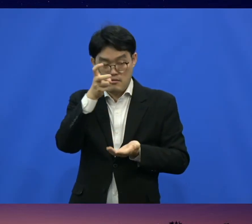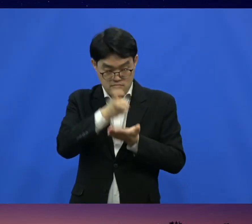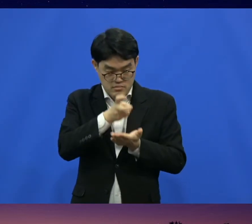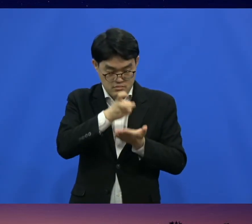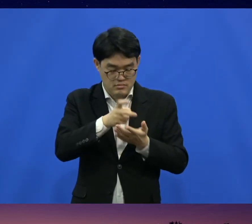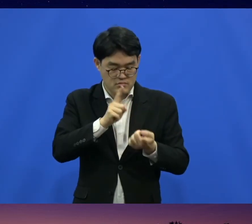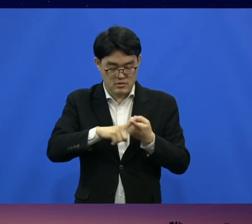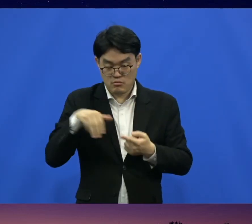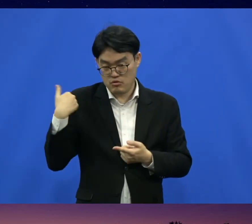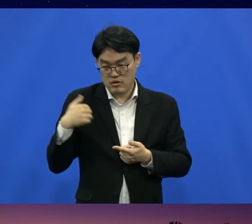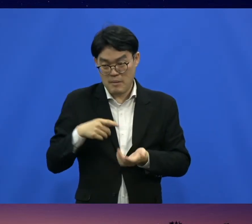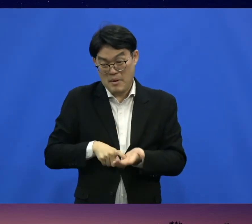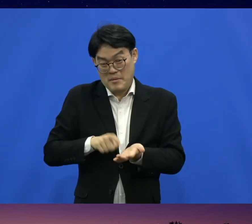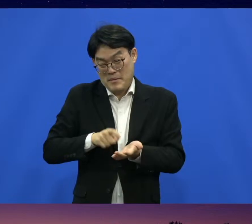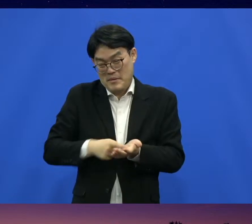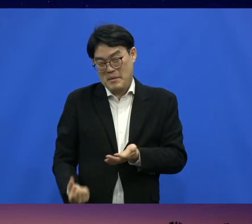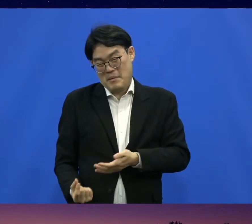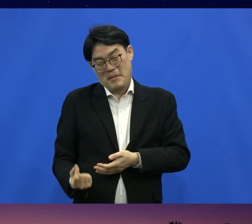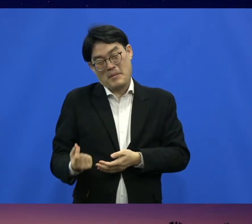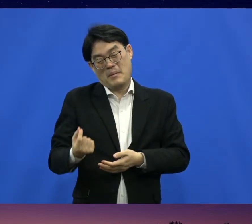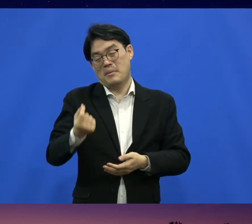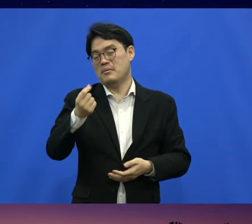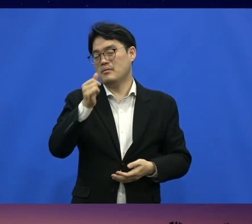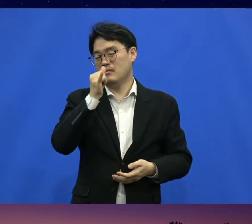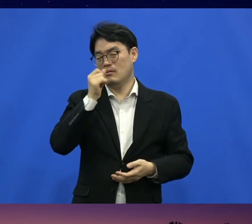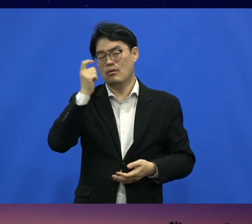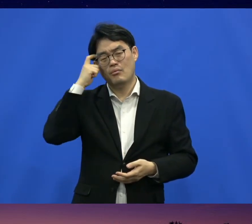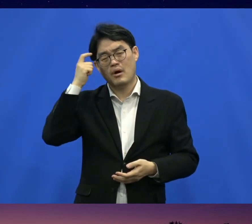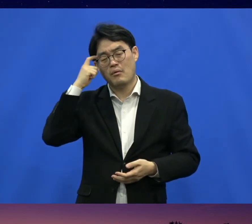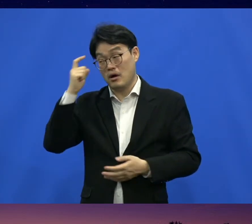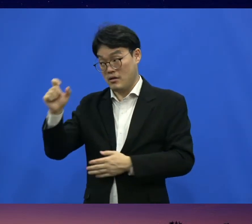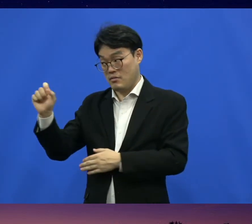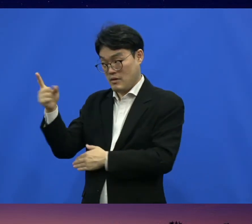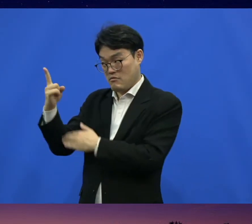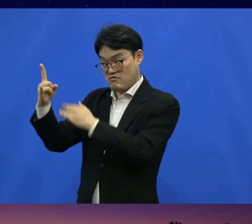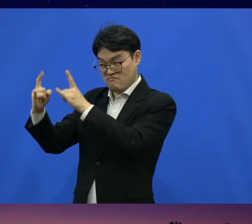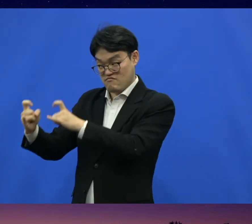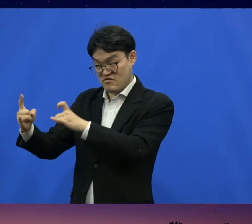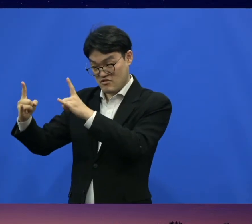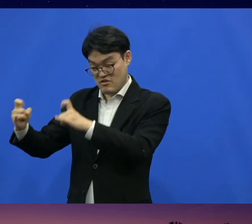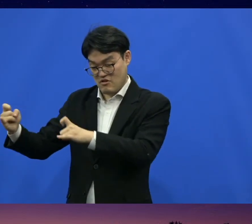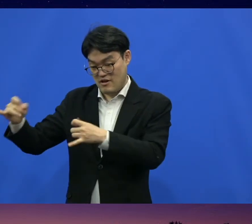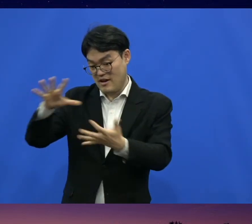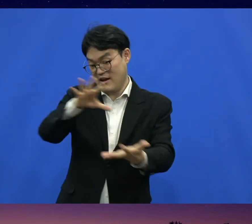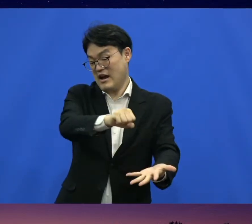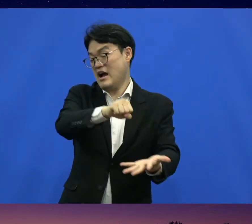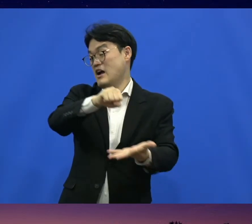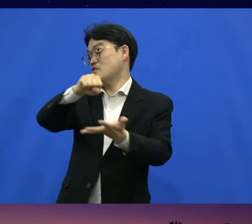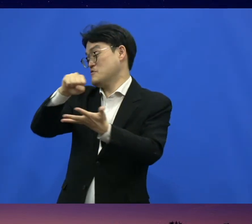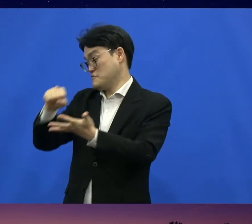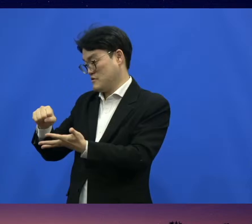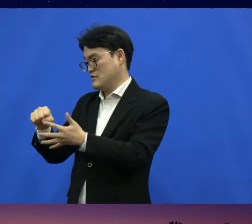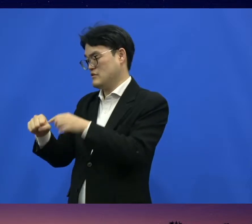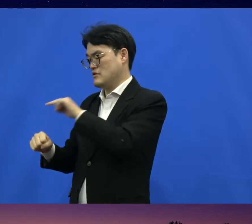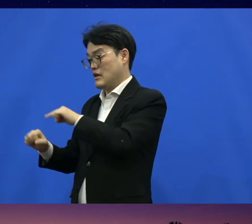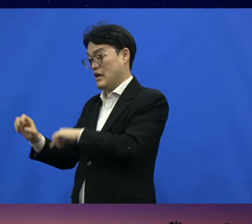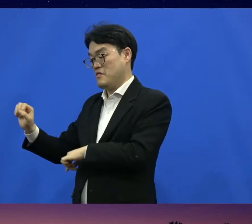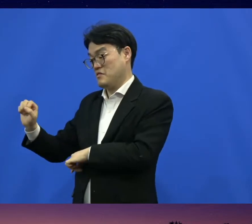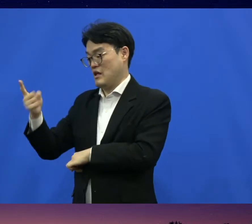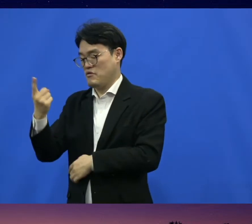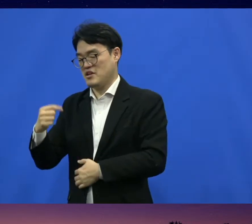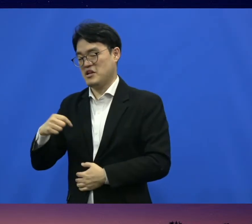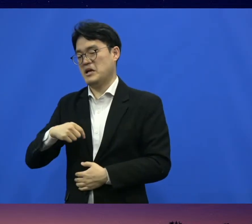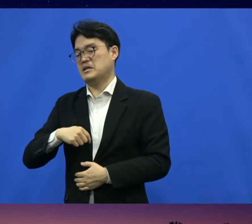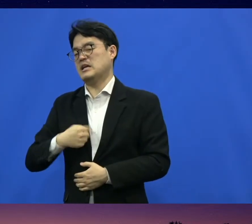서두른 이유가 뭘까요? 법궤를 다윗성으로 가져옴으로 다윗 왕국의 정통성을 확보하고 싶은 그